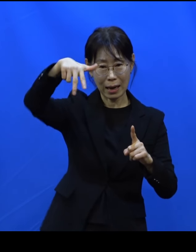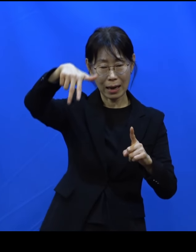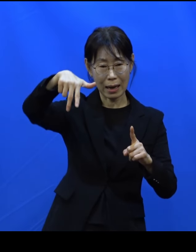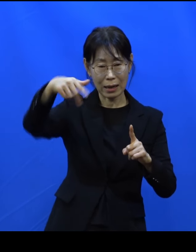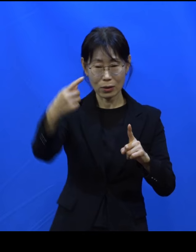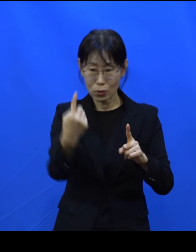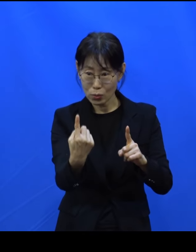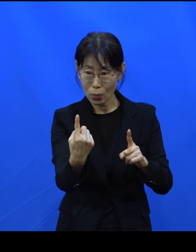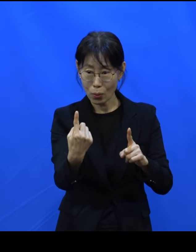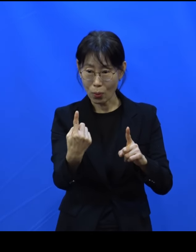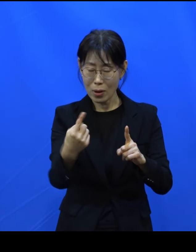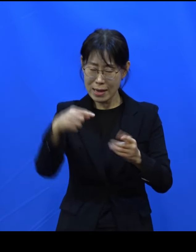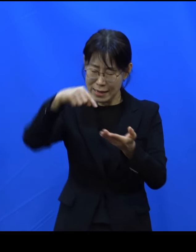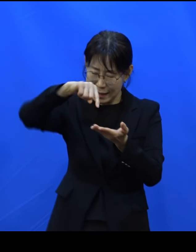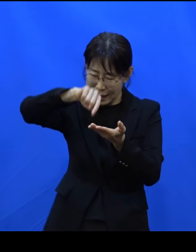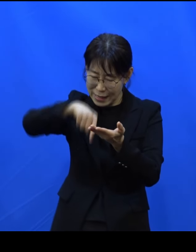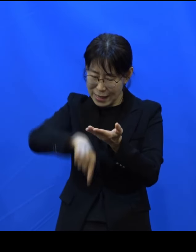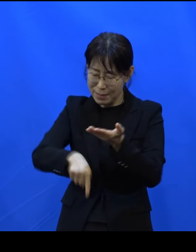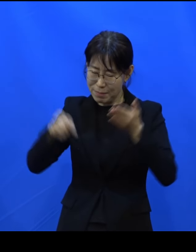깊이 주목하는 거예요.